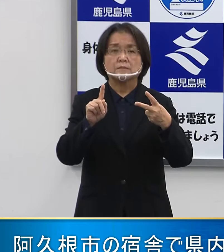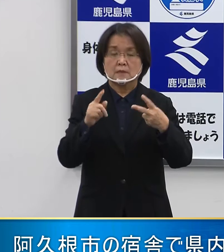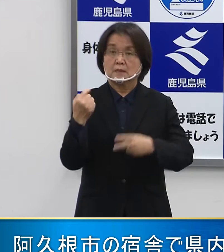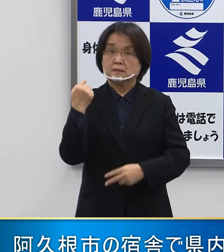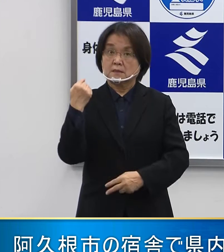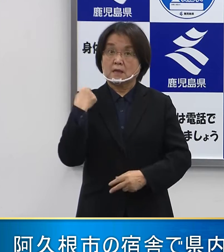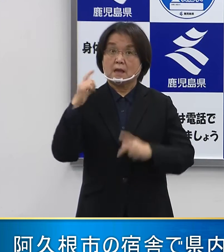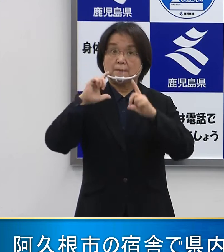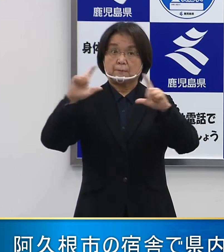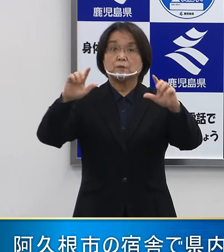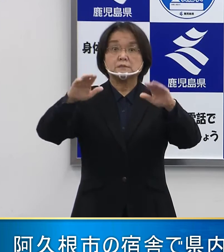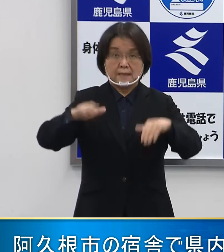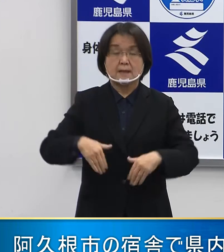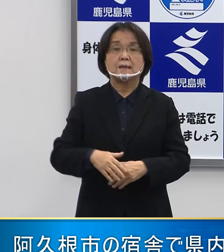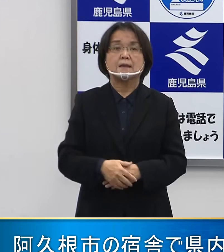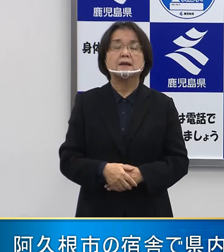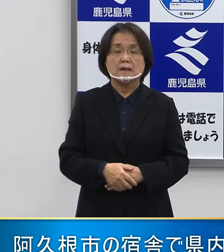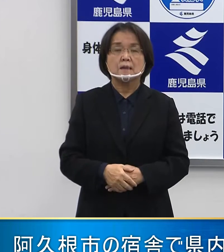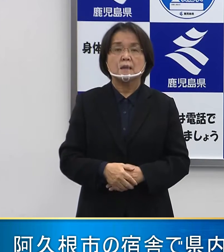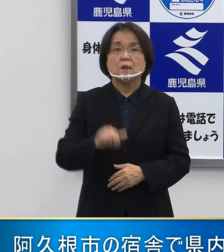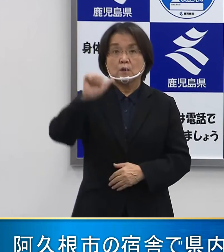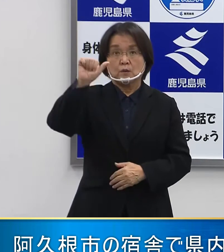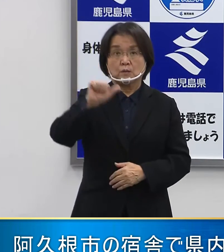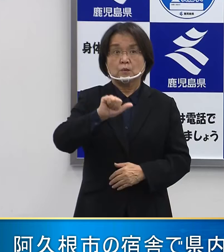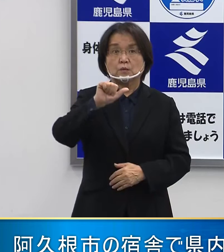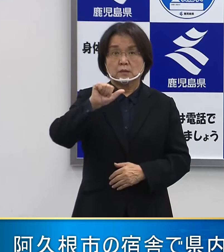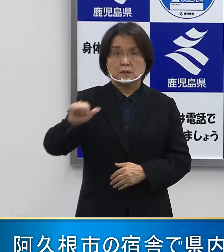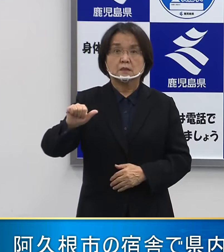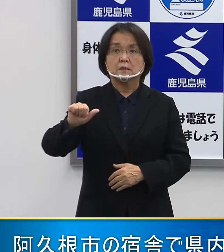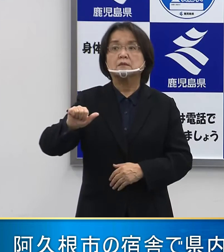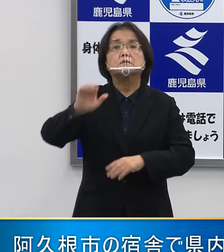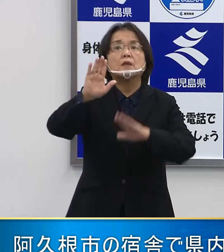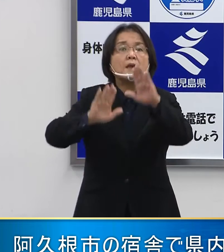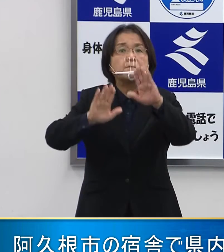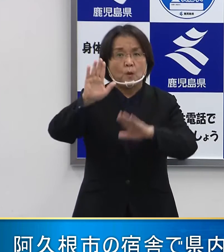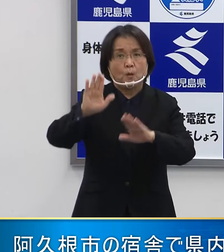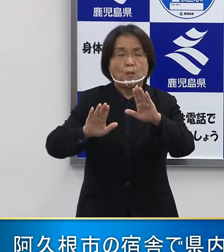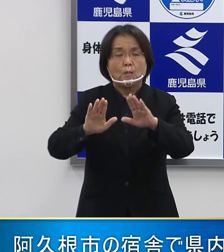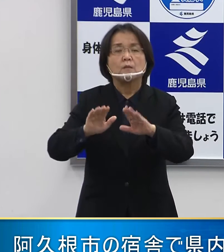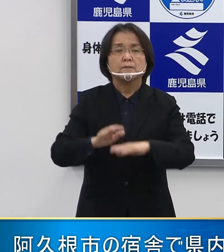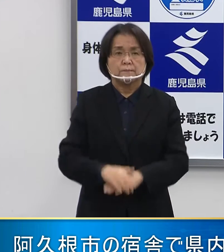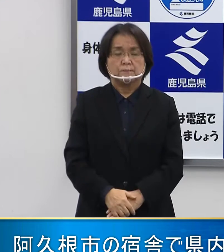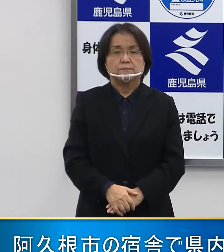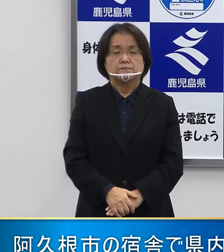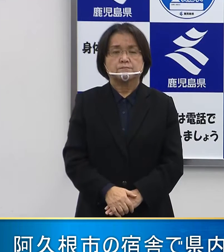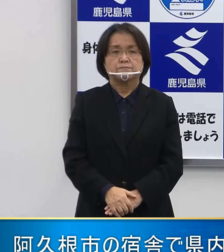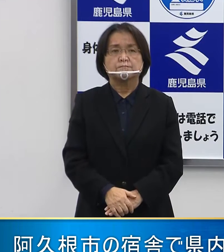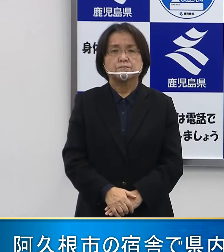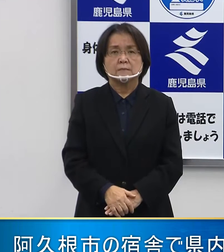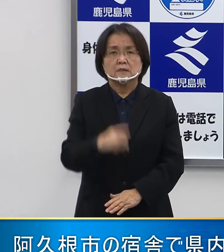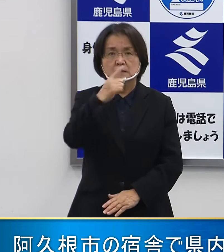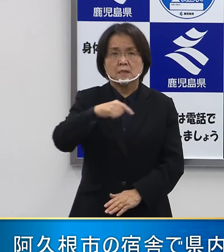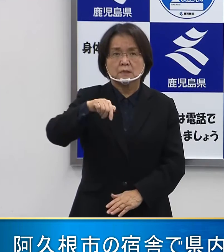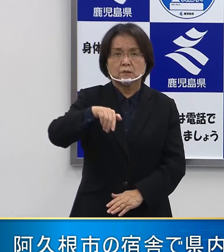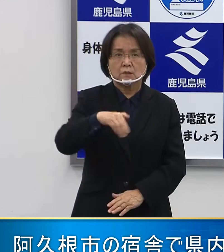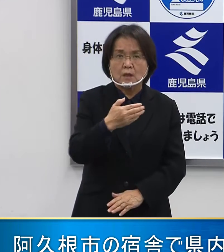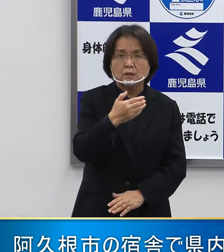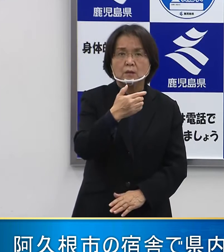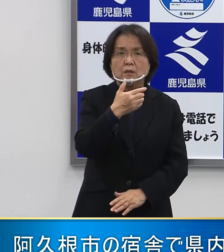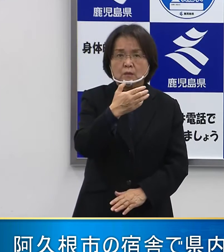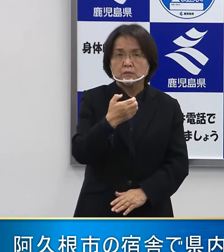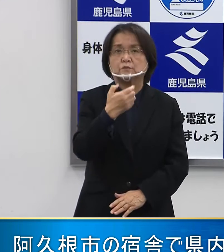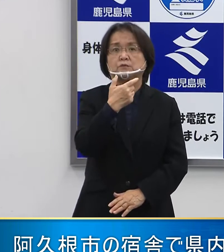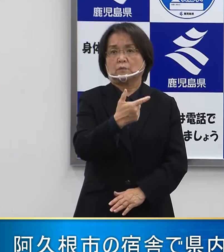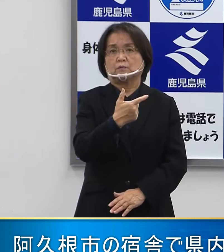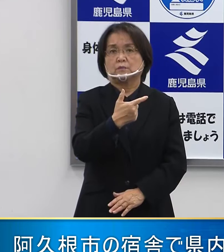昨日発表されました後例の方の概況についてです1446例目の